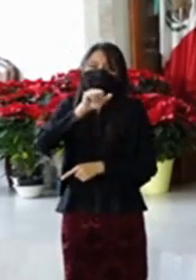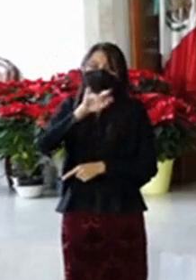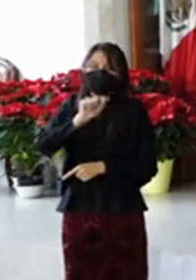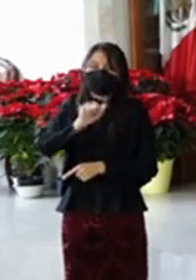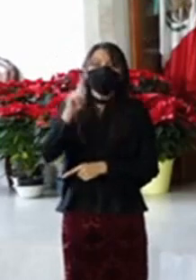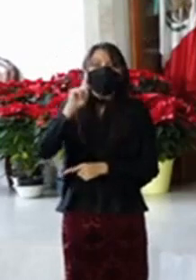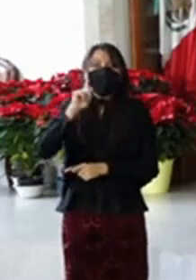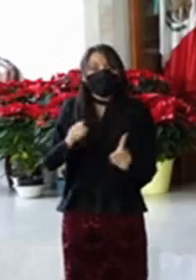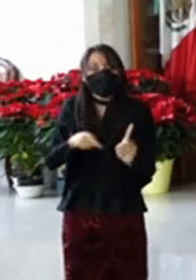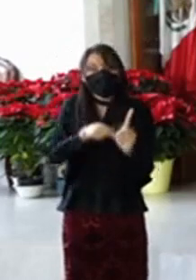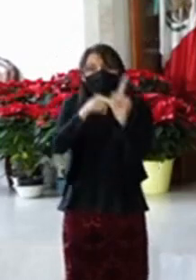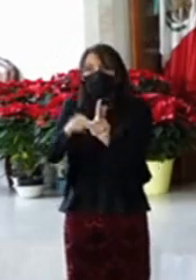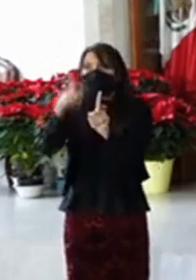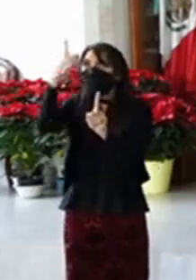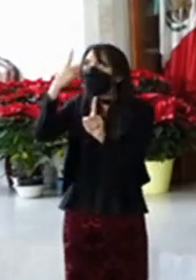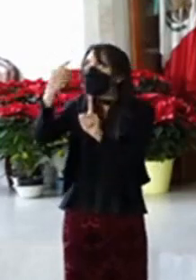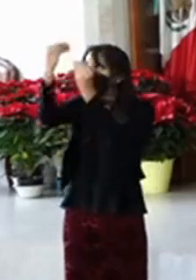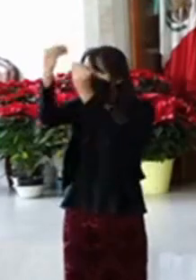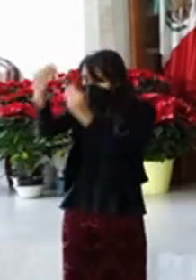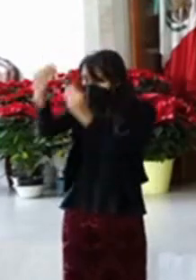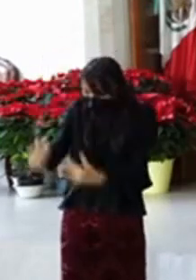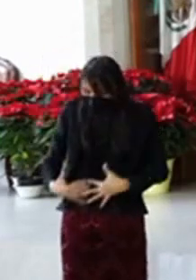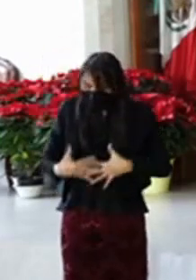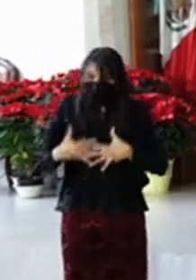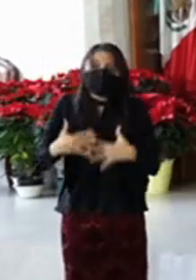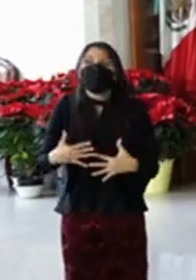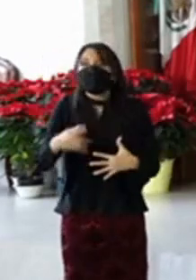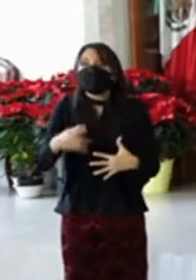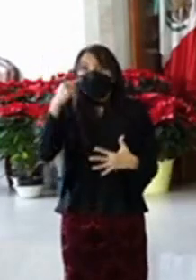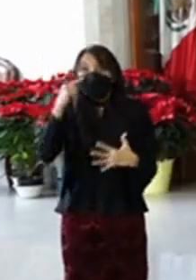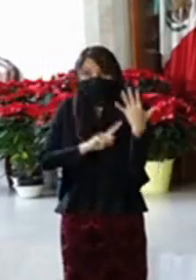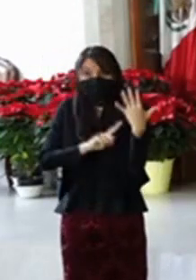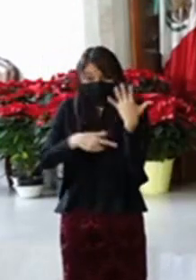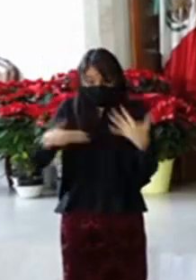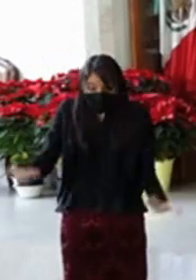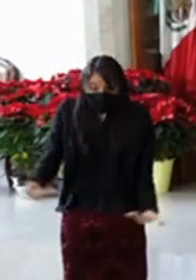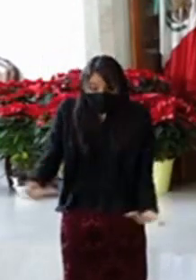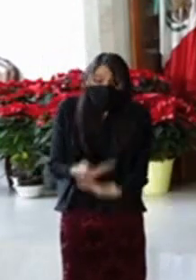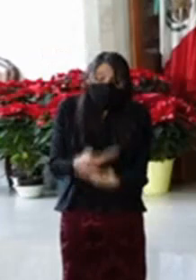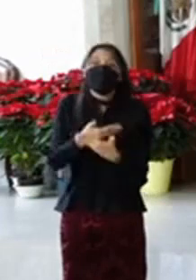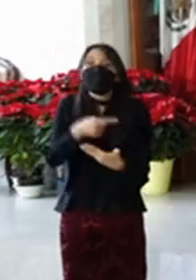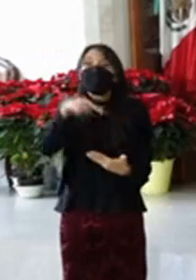hijo, y llamará su nombre Emmanuel.